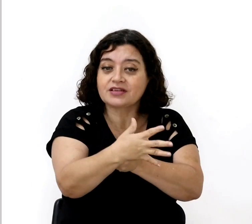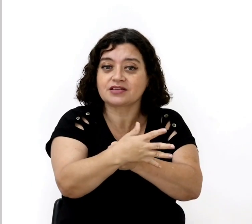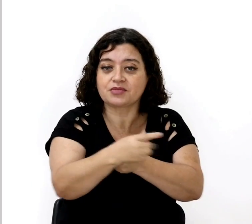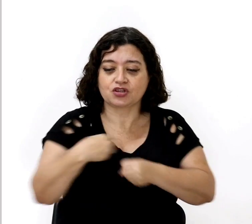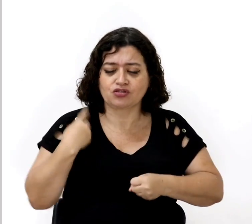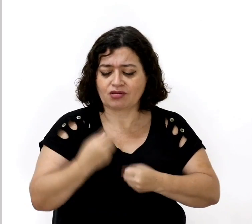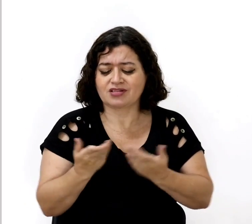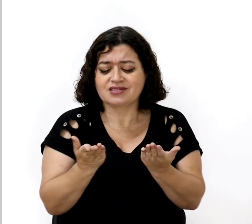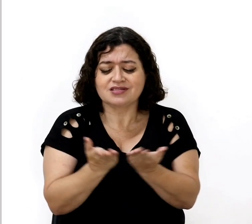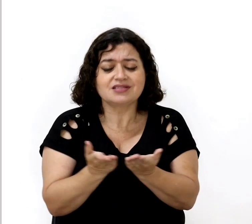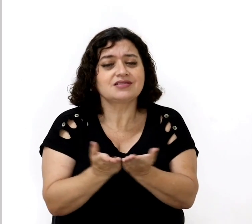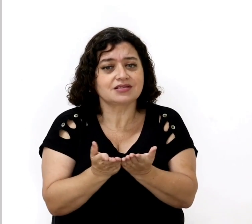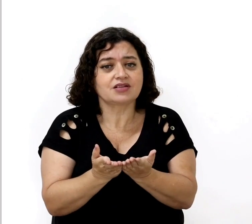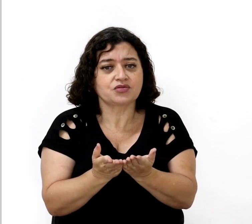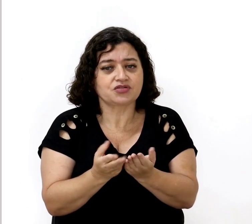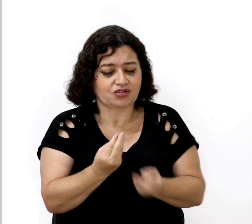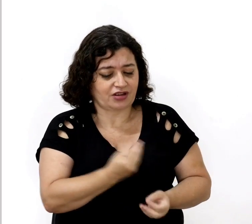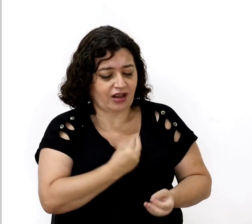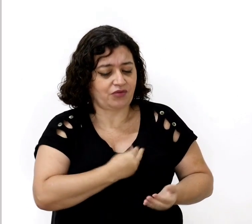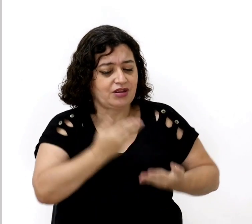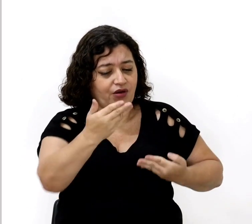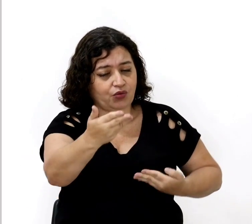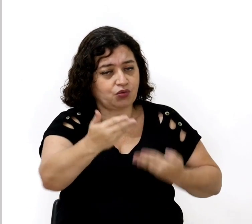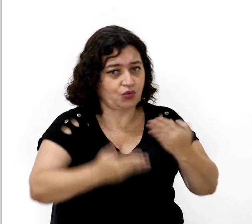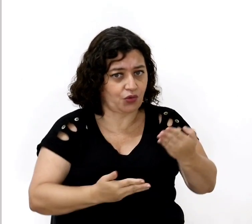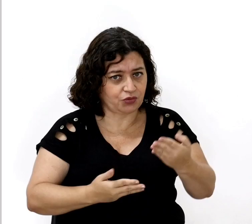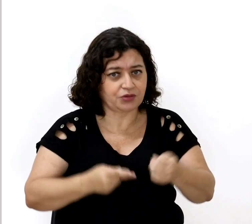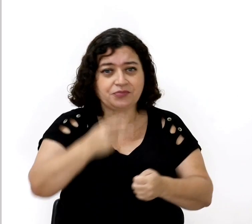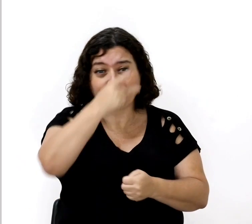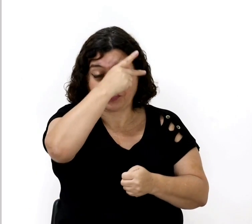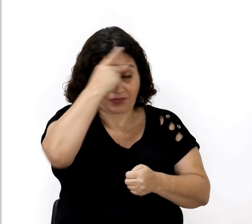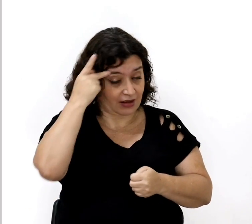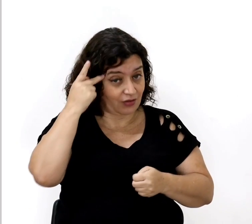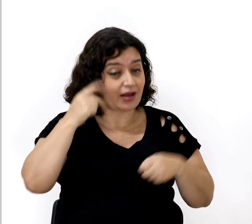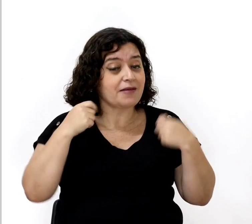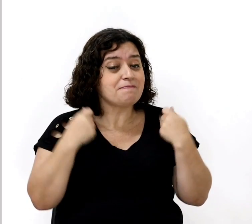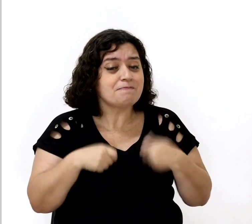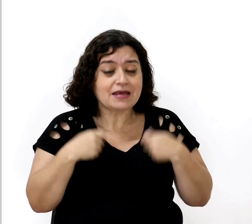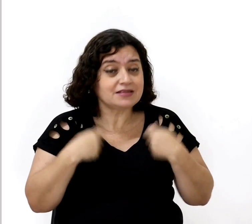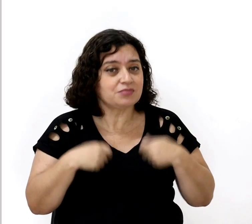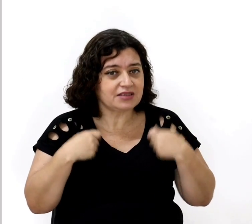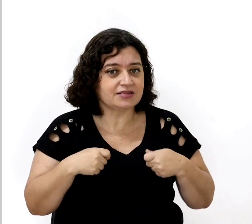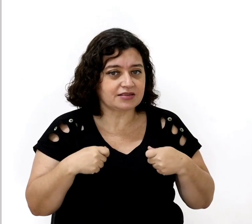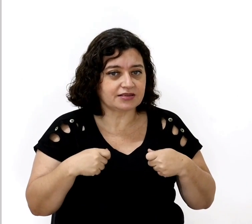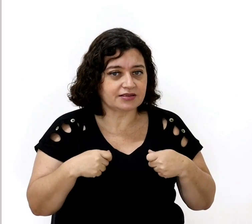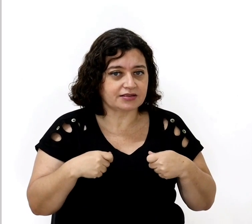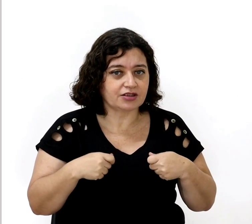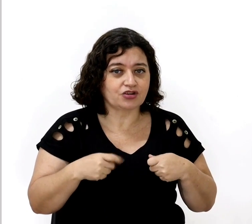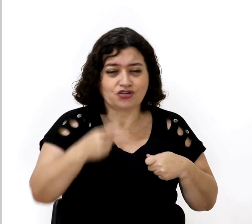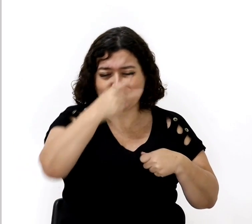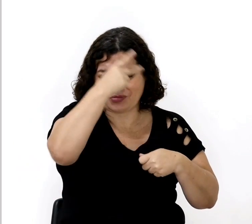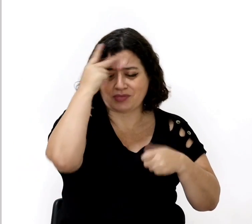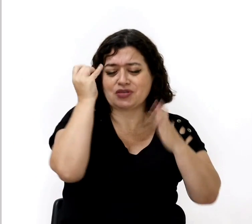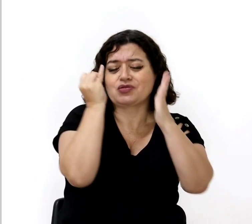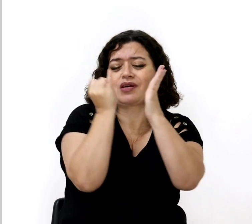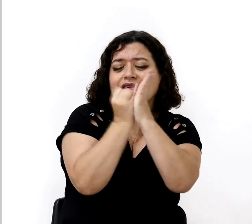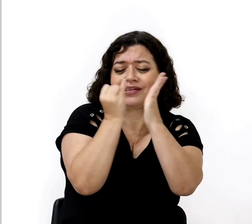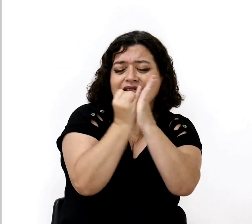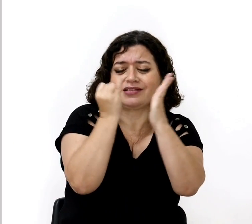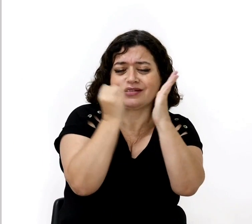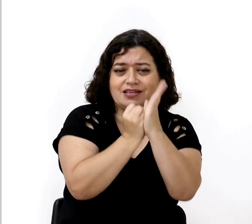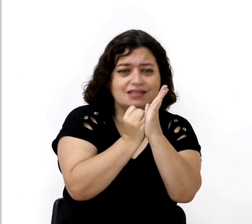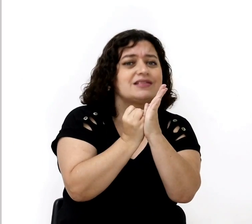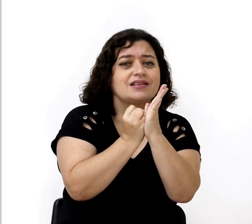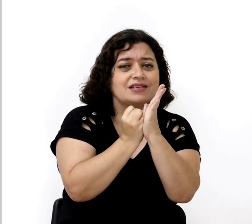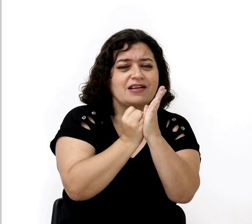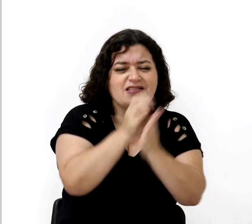somos. Mas não é só isso. Quem mais precisa dessa habilidade, de alguém que interceda por ele, de